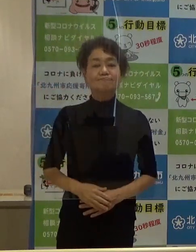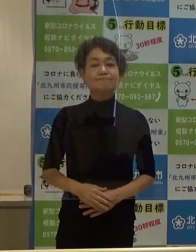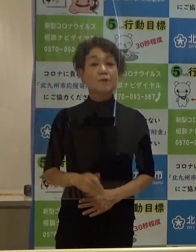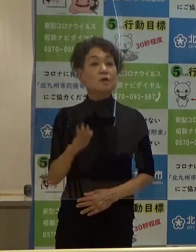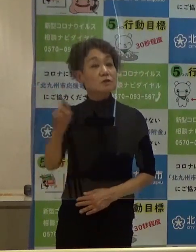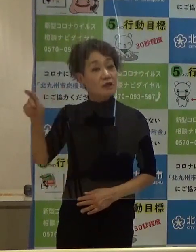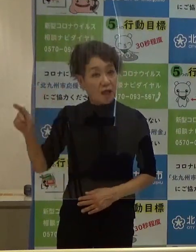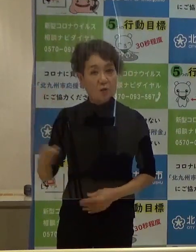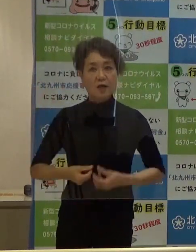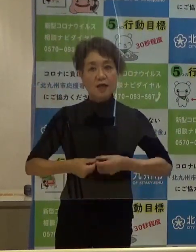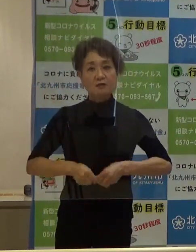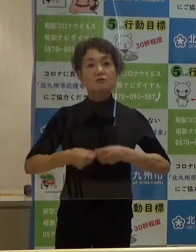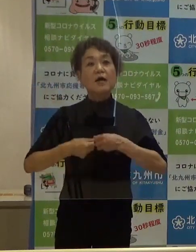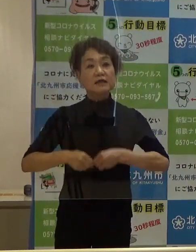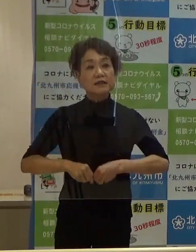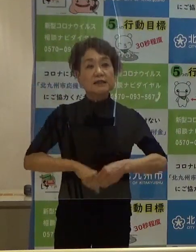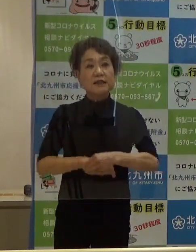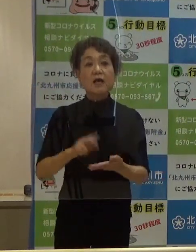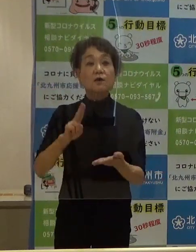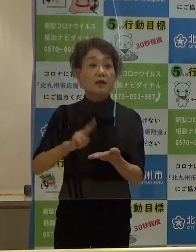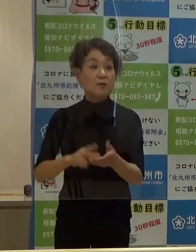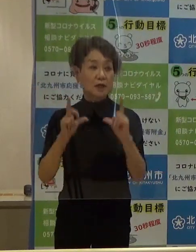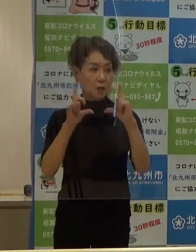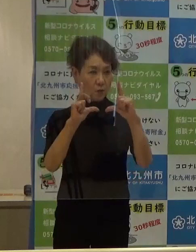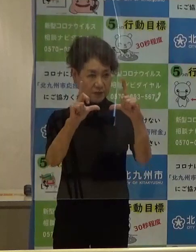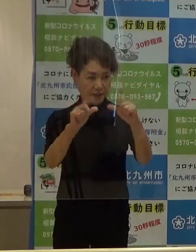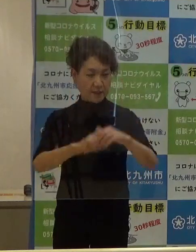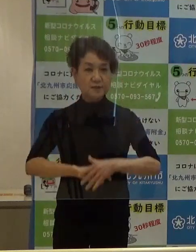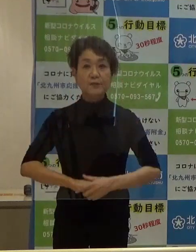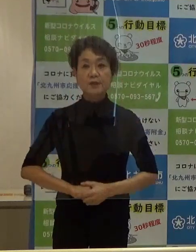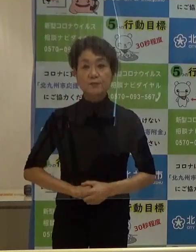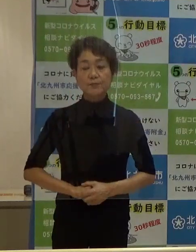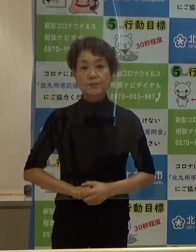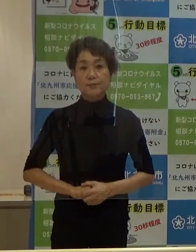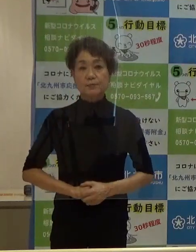しく、お知らせをさせていただきたいと思います。